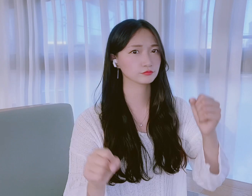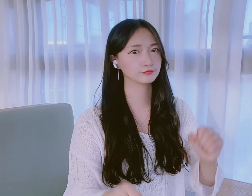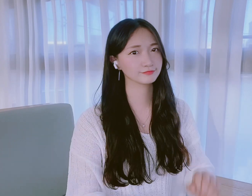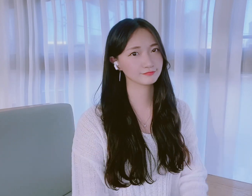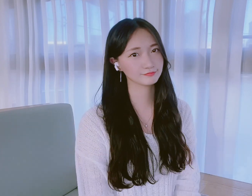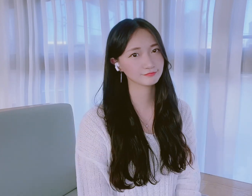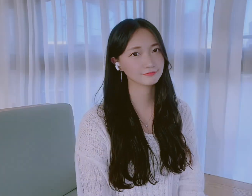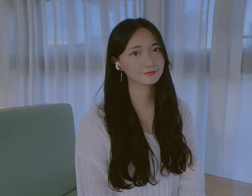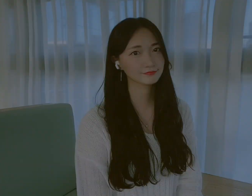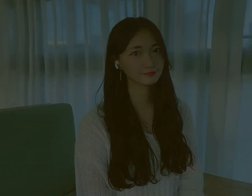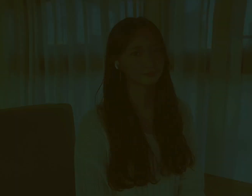나이드 Zoe